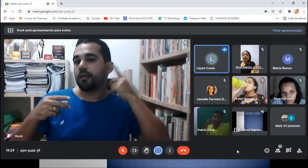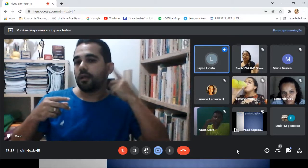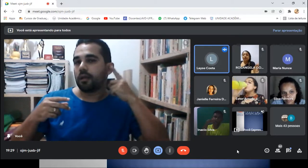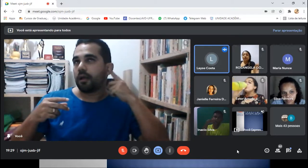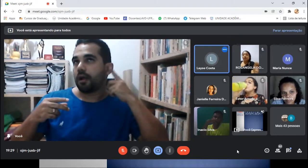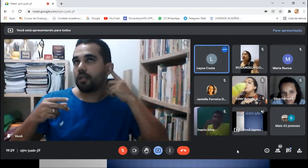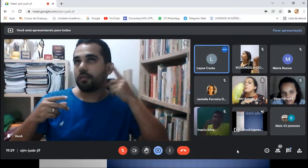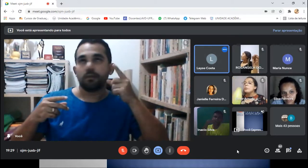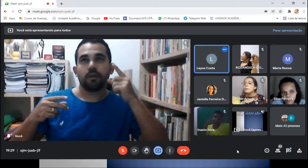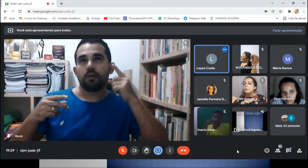visual.